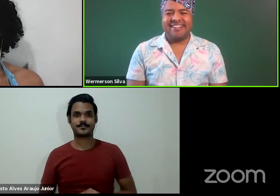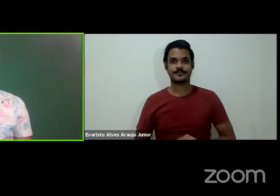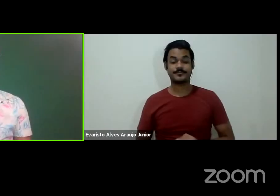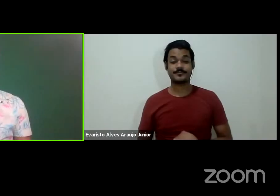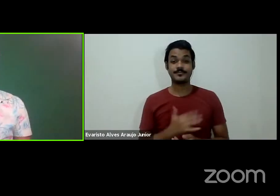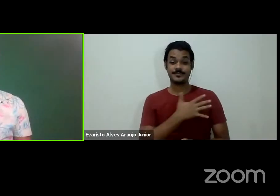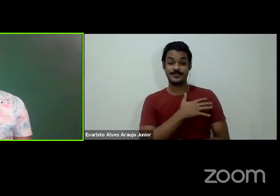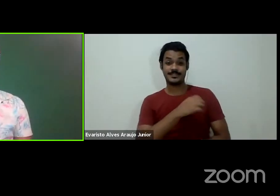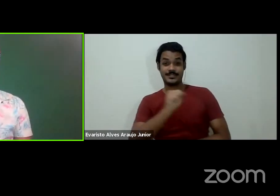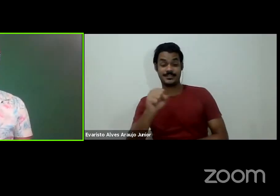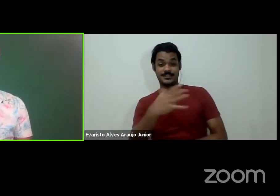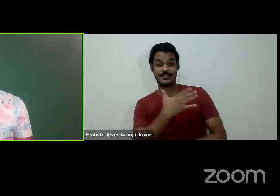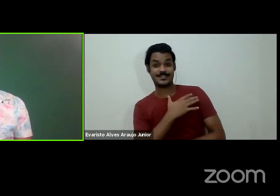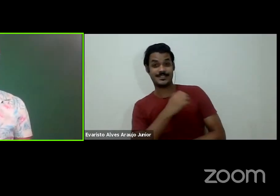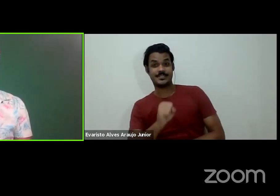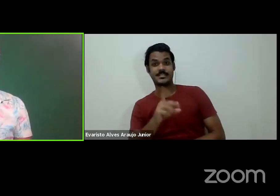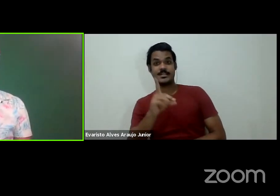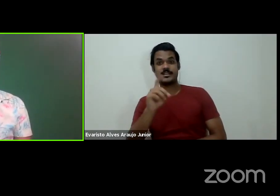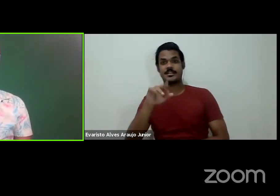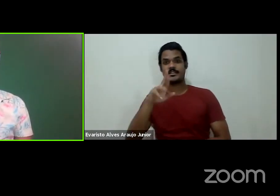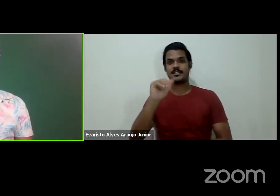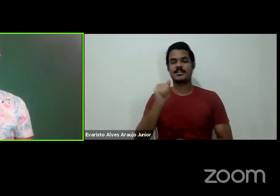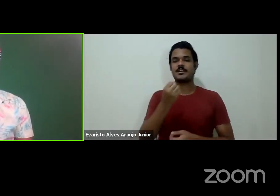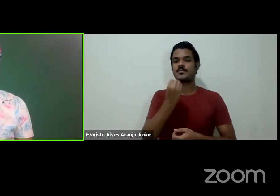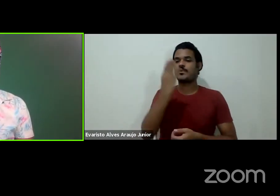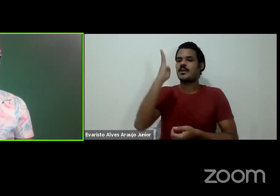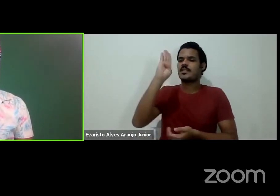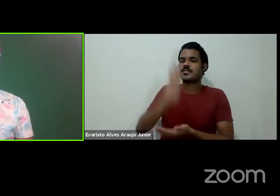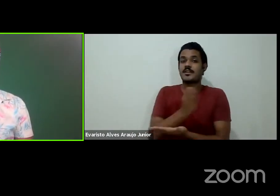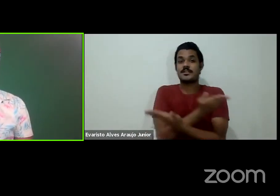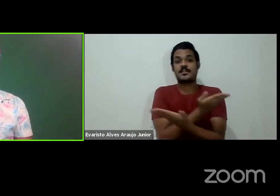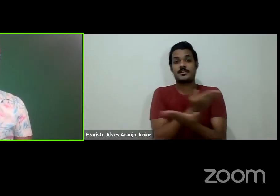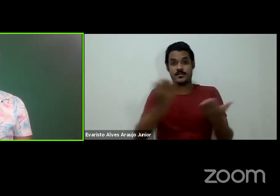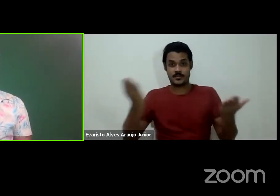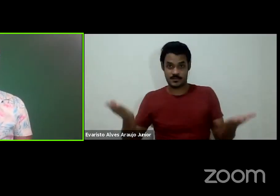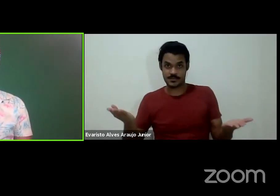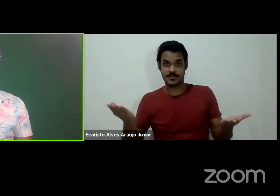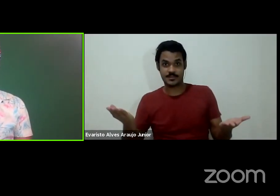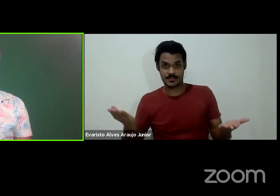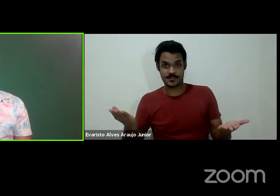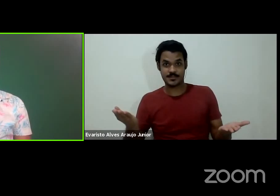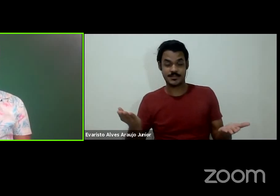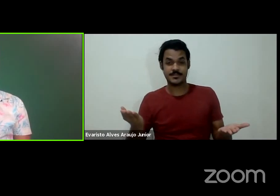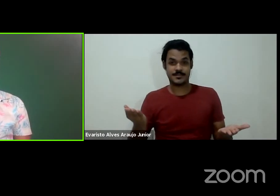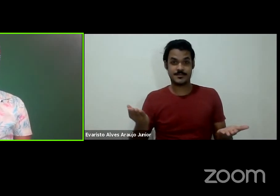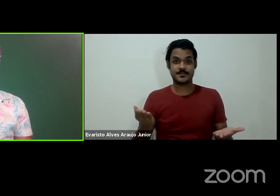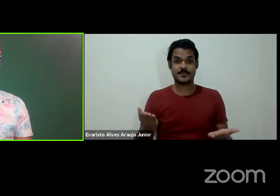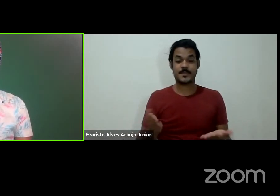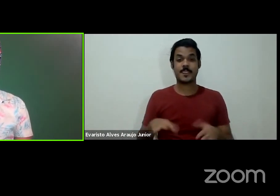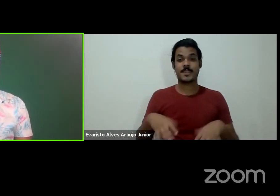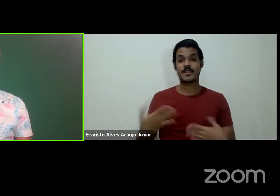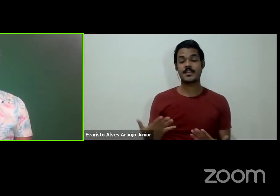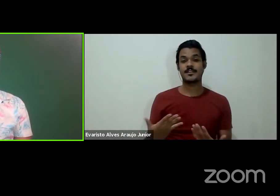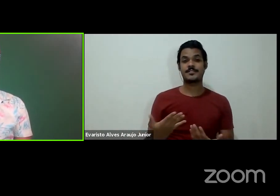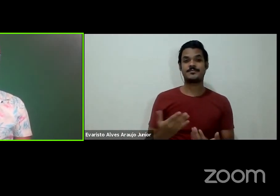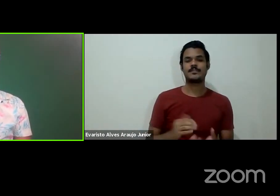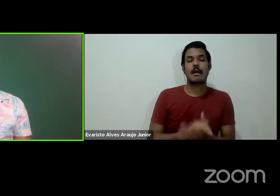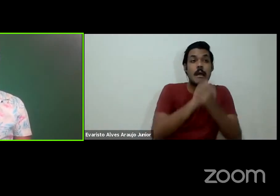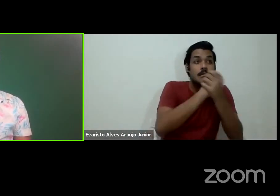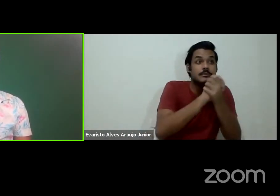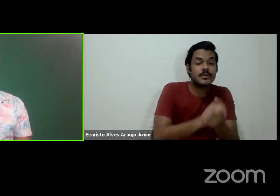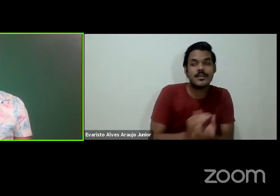Axé, Dira, gratidão, boa tarde a todos, todas, todes, Motumbá,